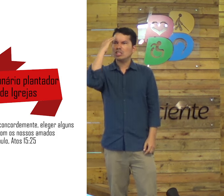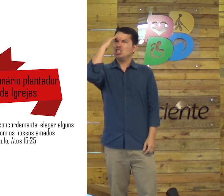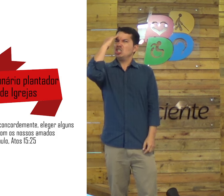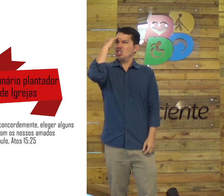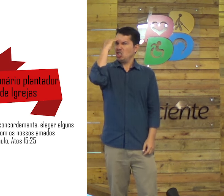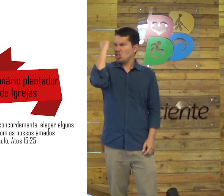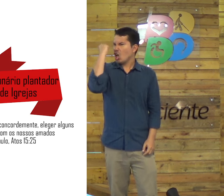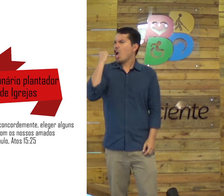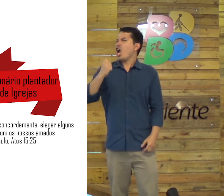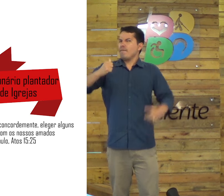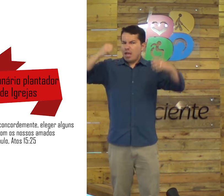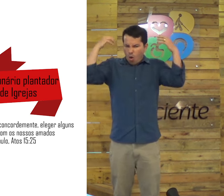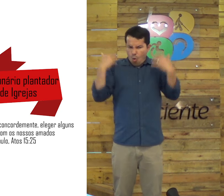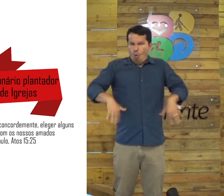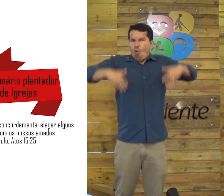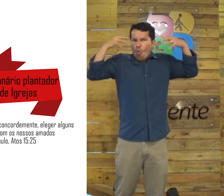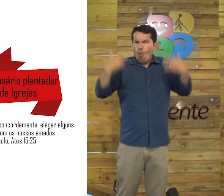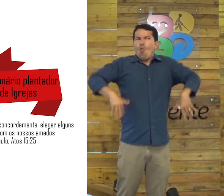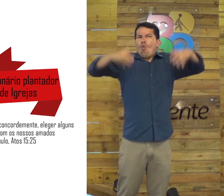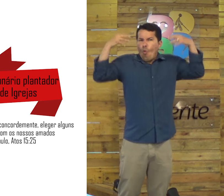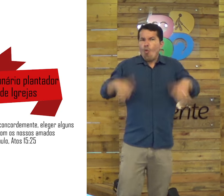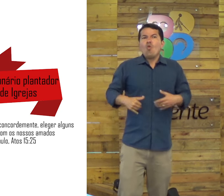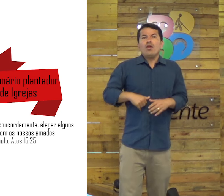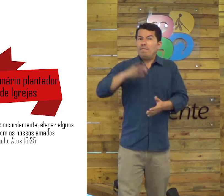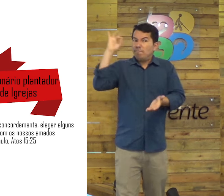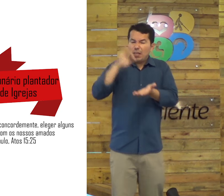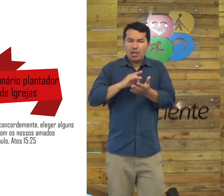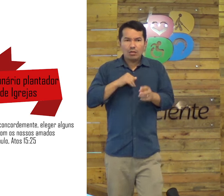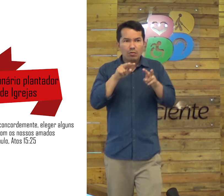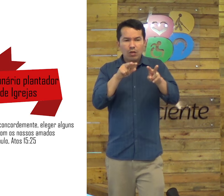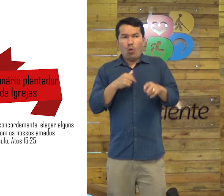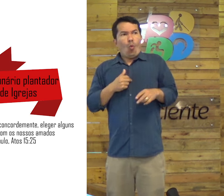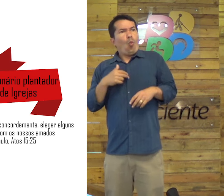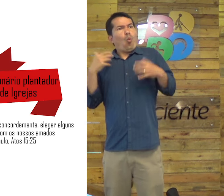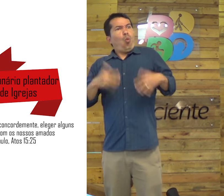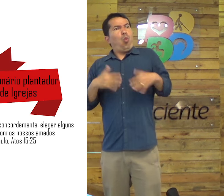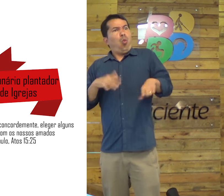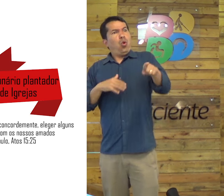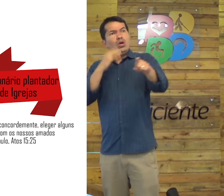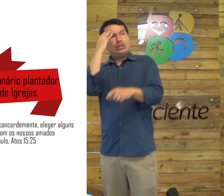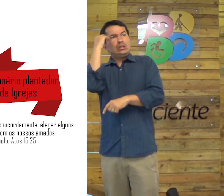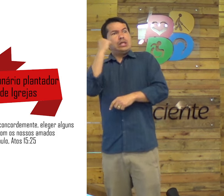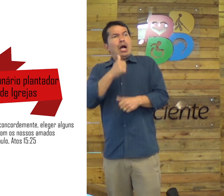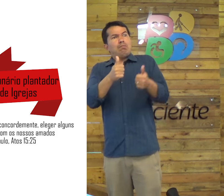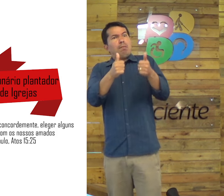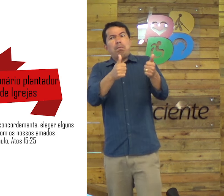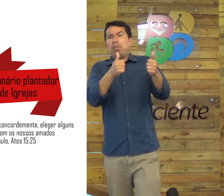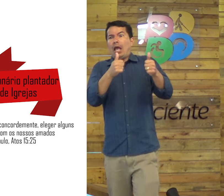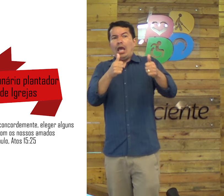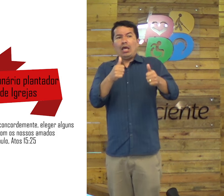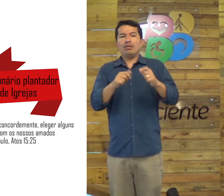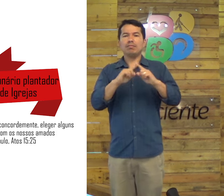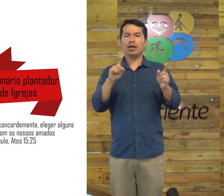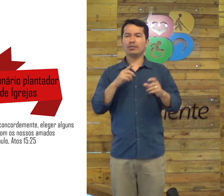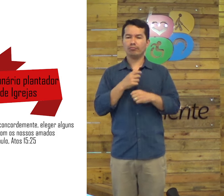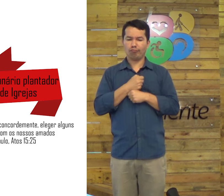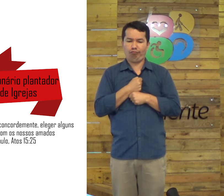Eu conheço algumas pessoas que falam, que sabem demais, sabem tudo. Eu mesmo olho, realmente, essa pessoa sabe, uma pessoa boa,